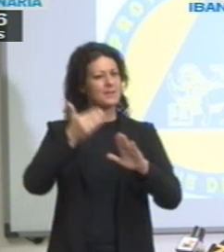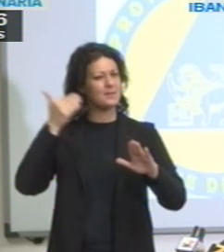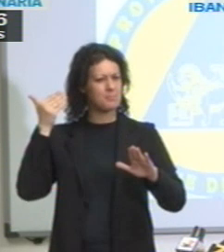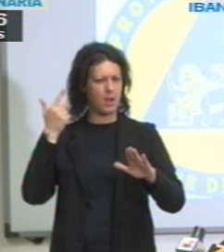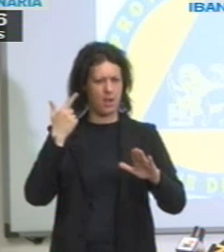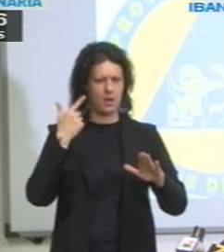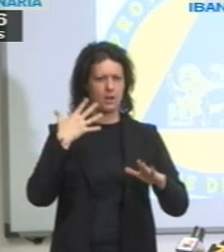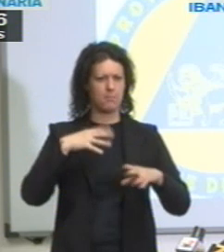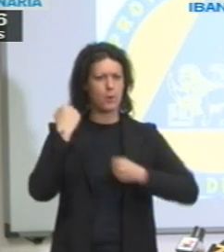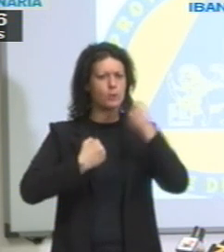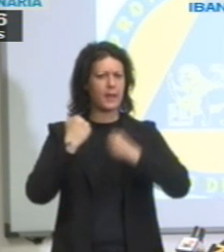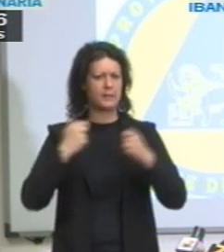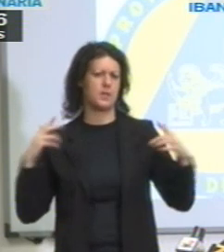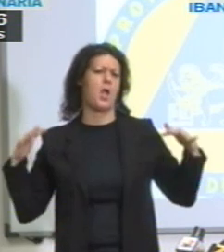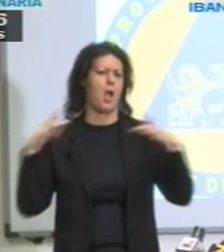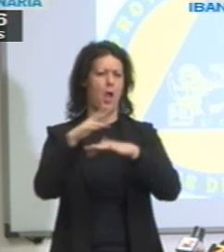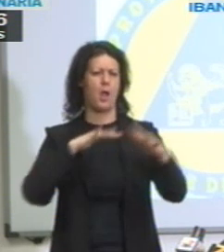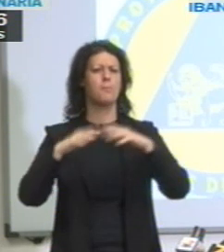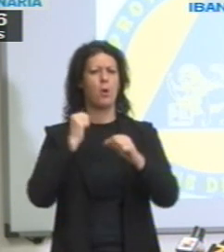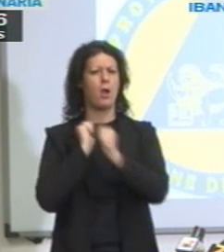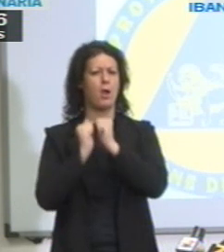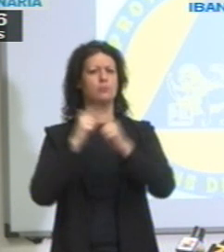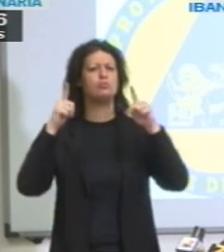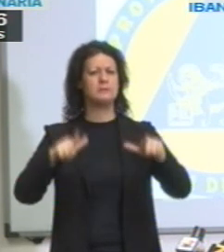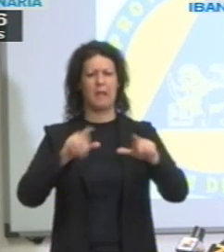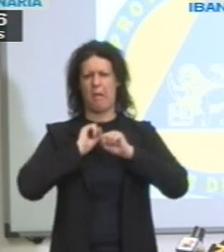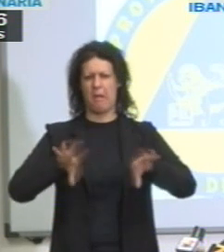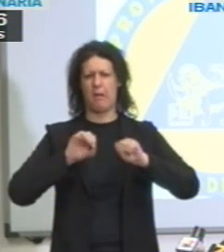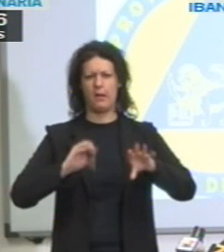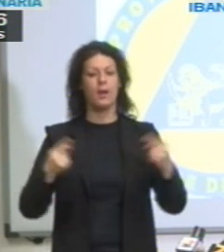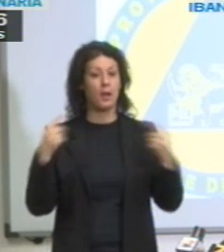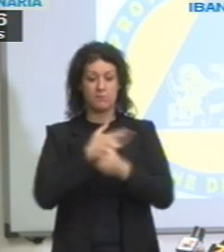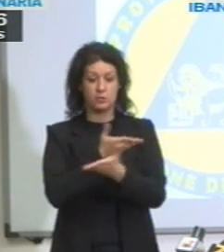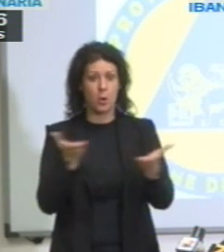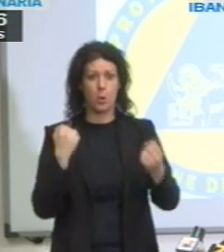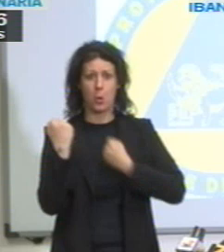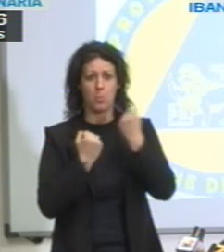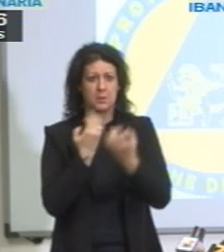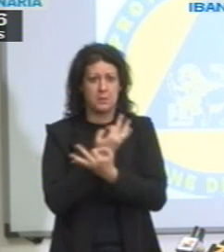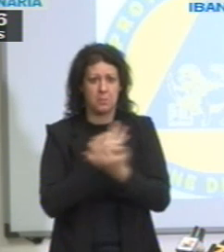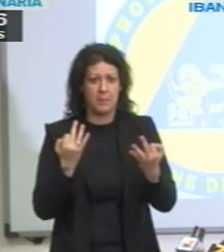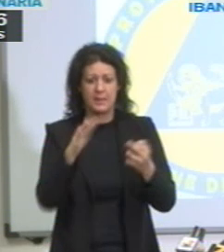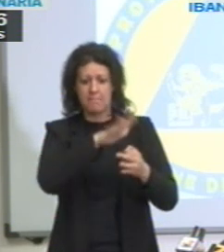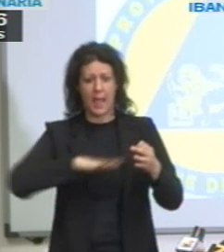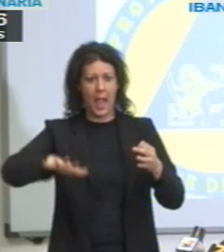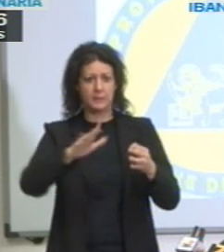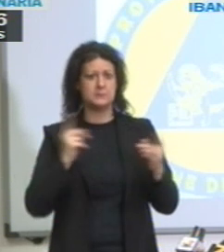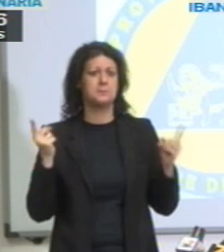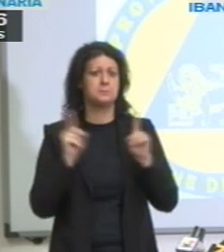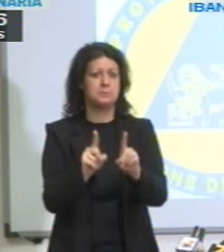no? Questi non sono dei devastatori, hanno lasciato le città più pulite di prima. E poi un'altra domanda che